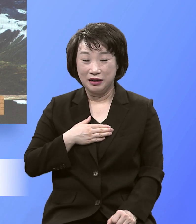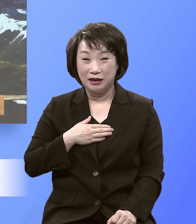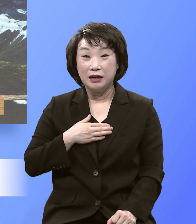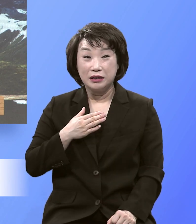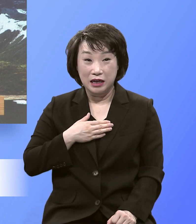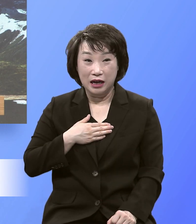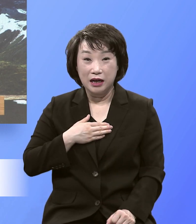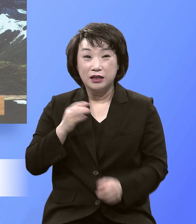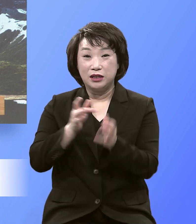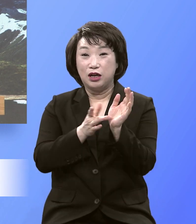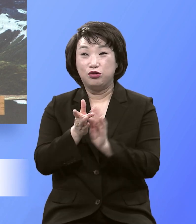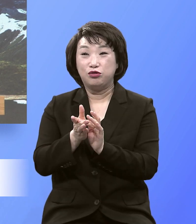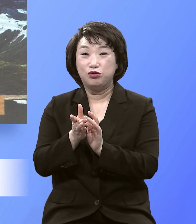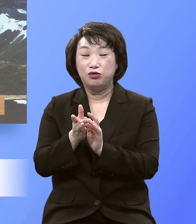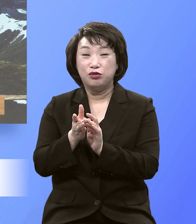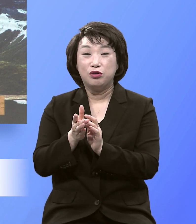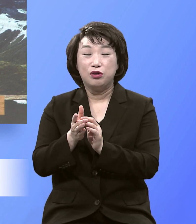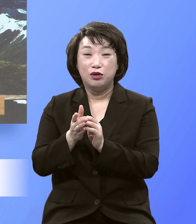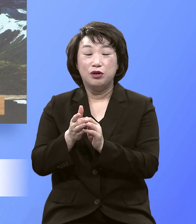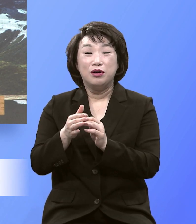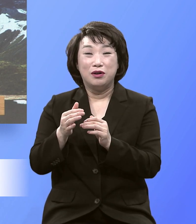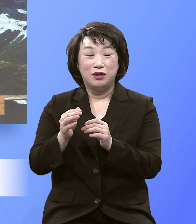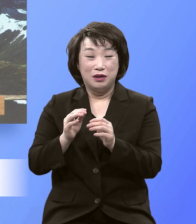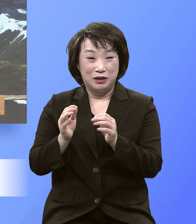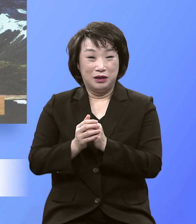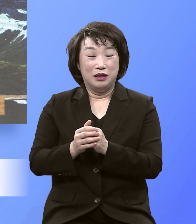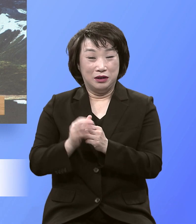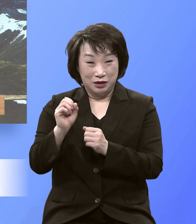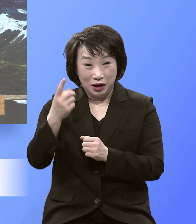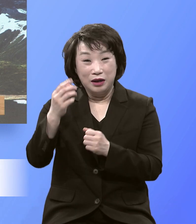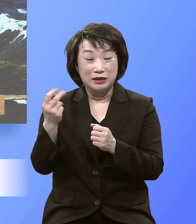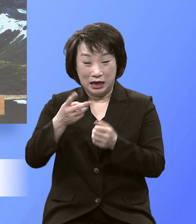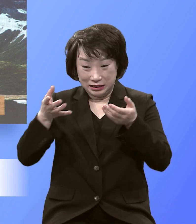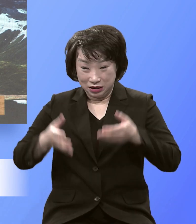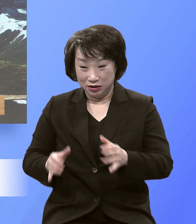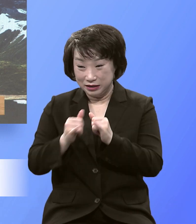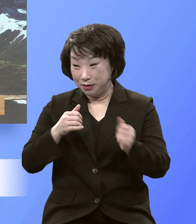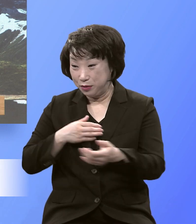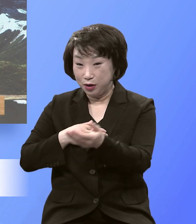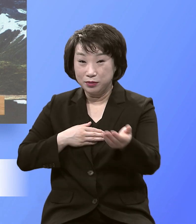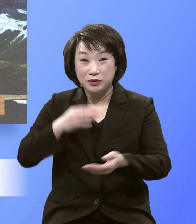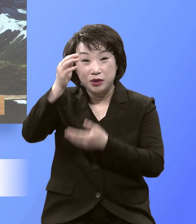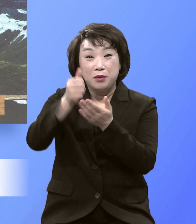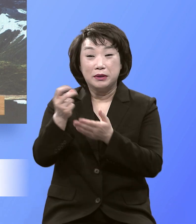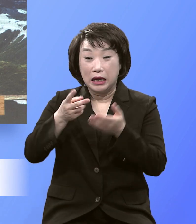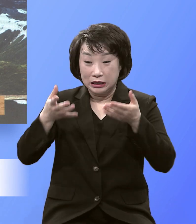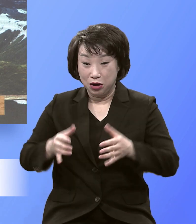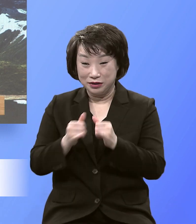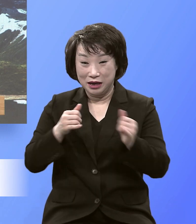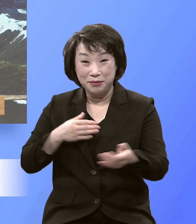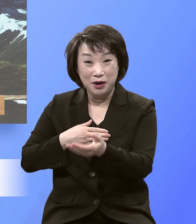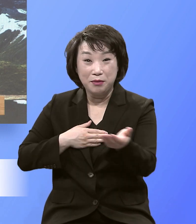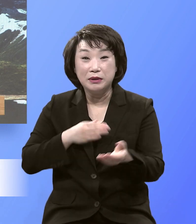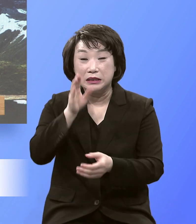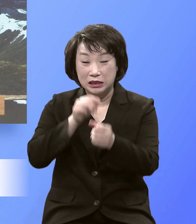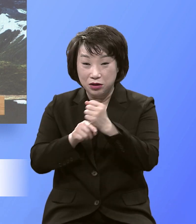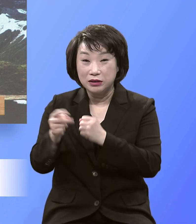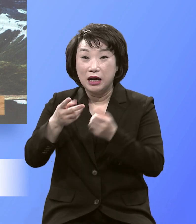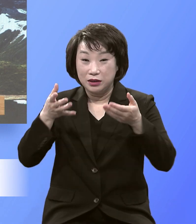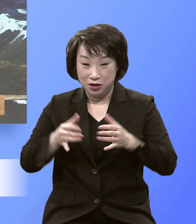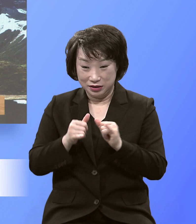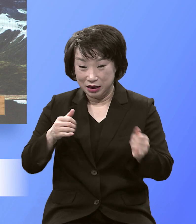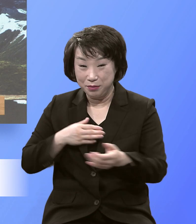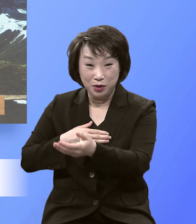그래서 예수로 거듭난 자들, 성령으로 거듭난 자들, 진리로